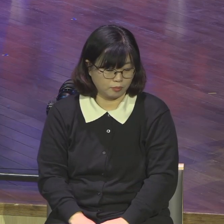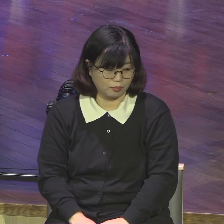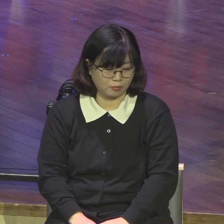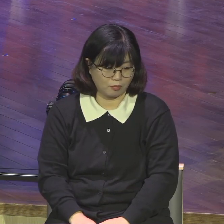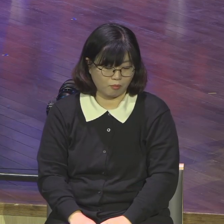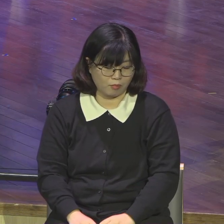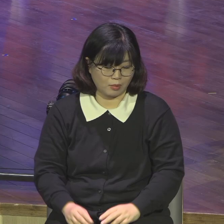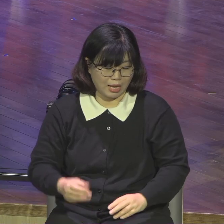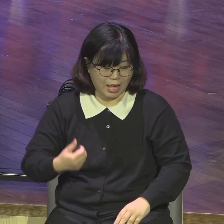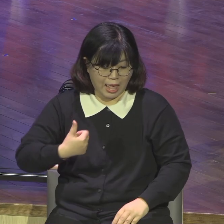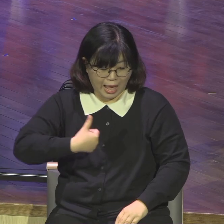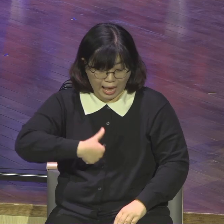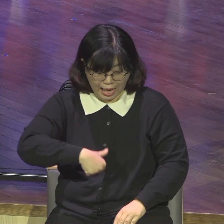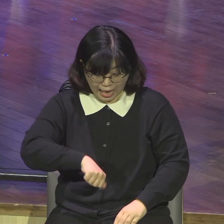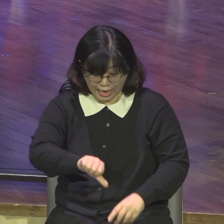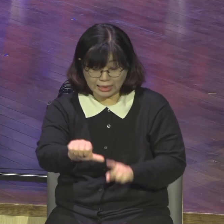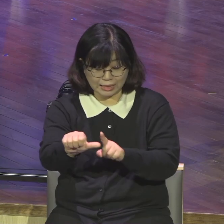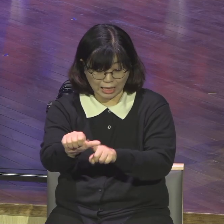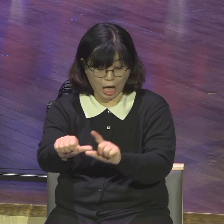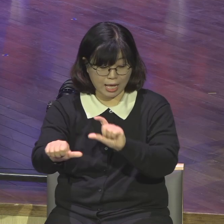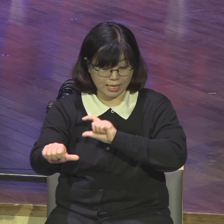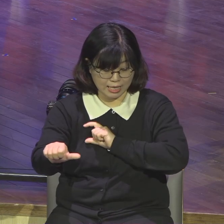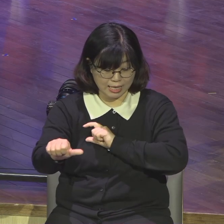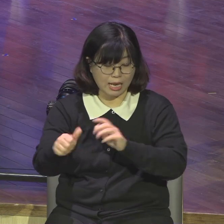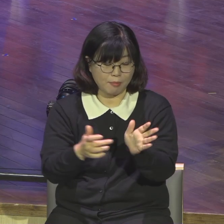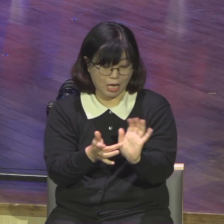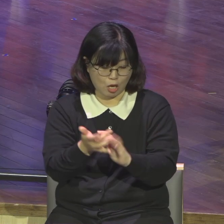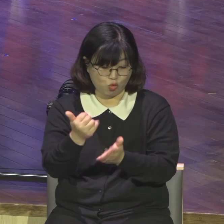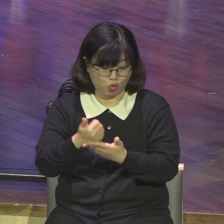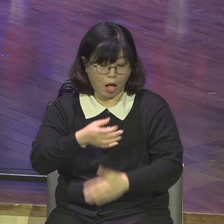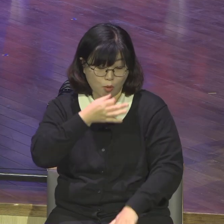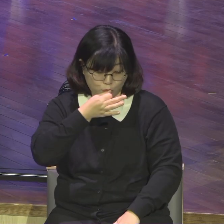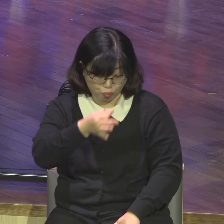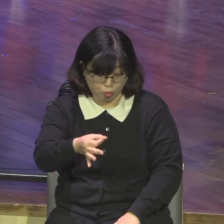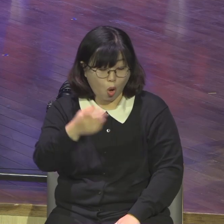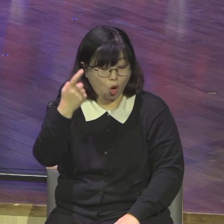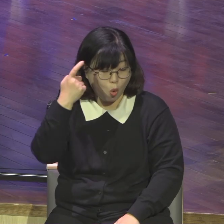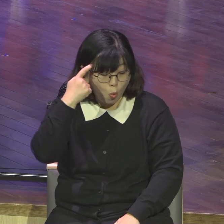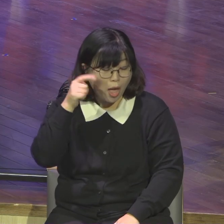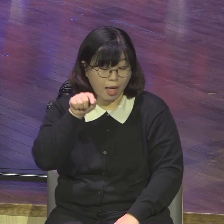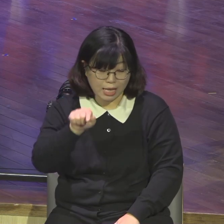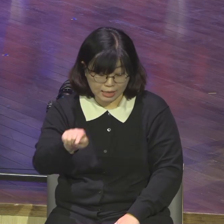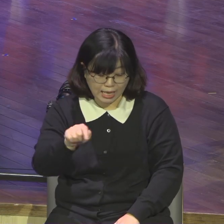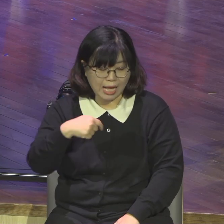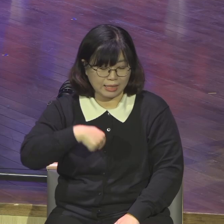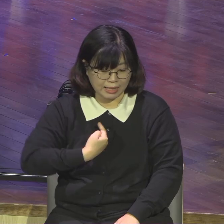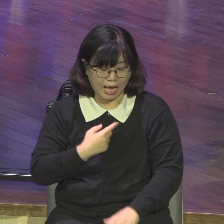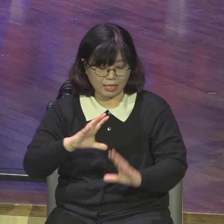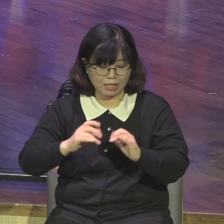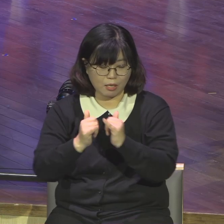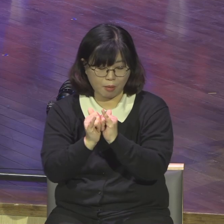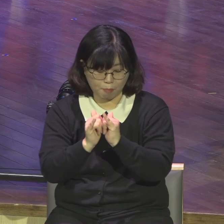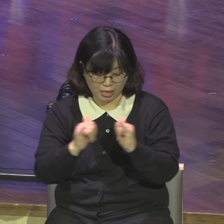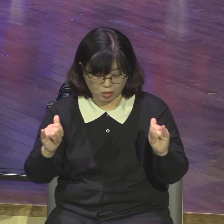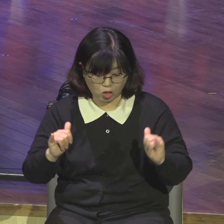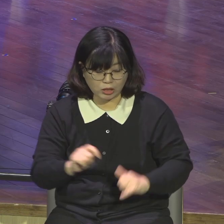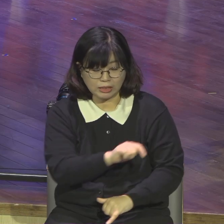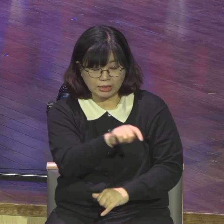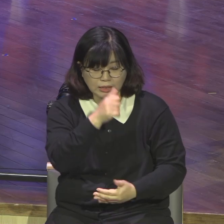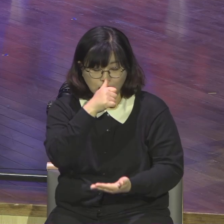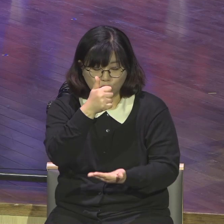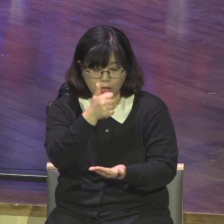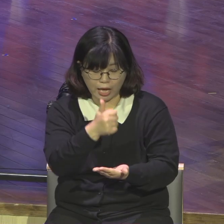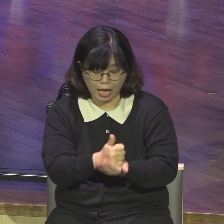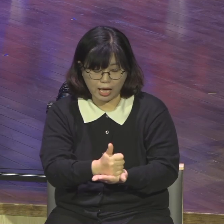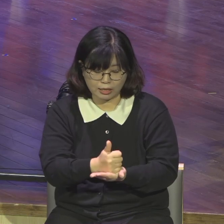아들을 낳으리니 이름을 예수라 하라 이는 그가 자기